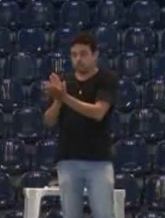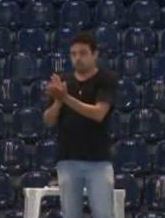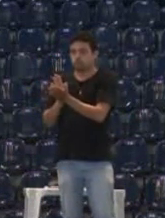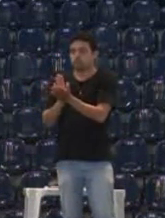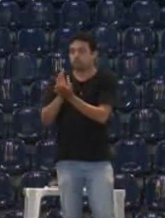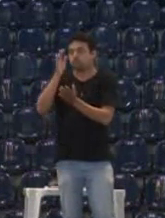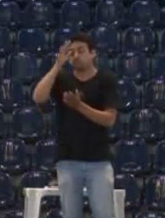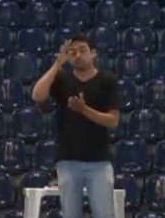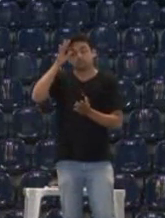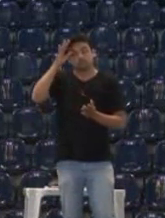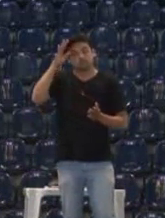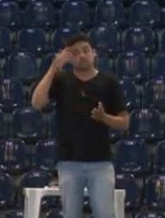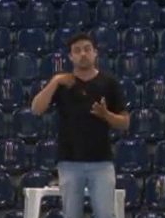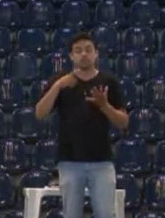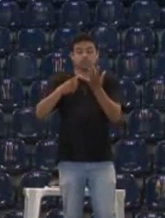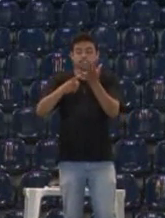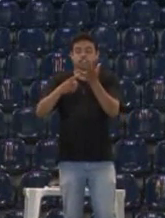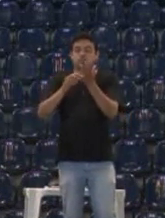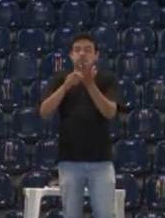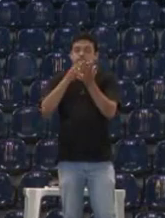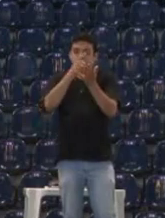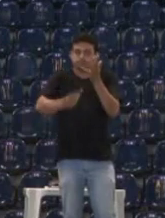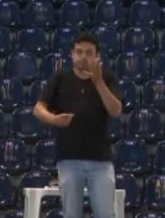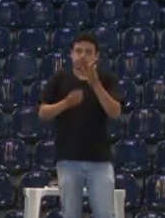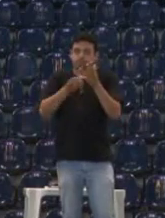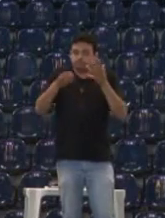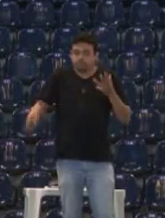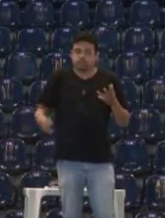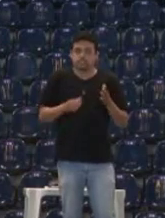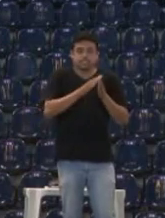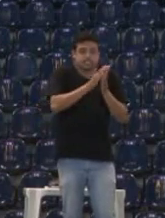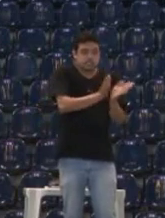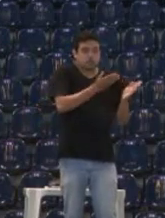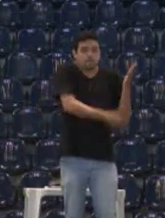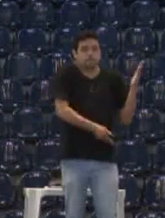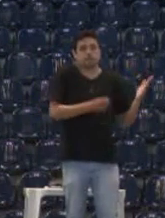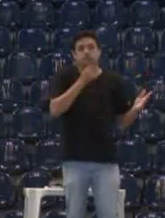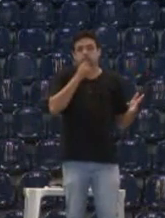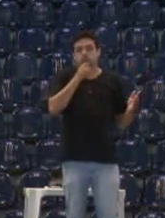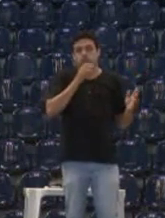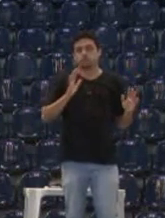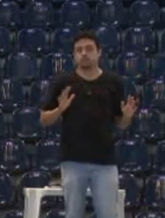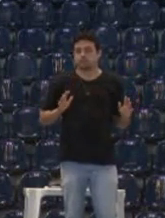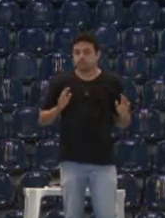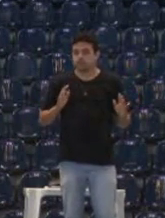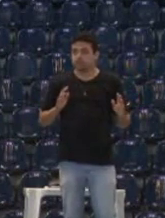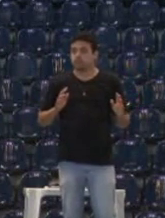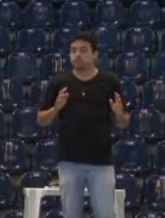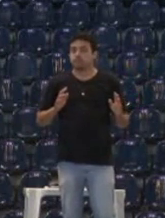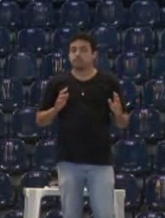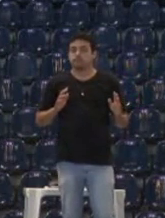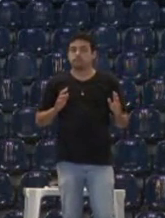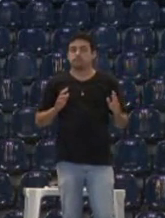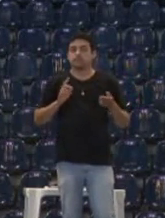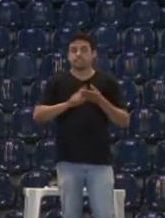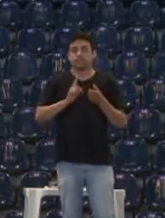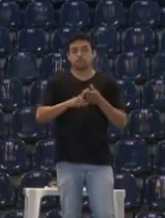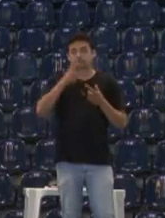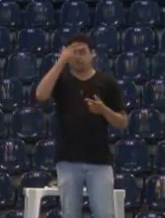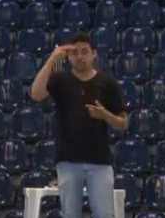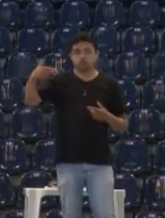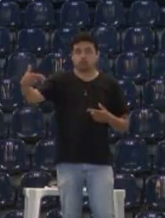se pede um dedo mas não perde seu celular chega um